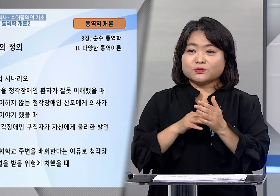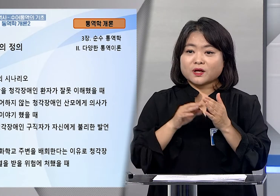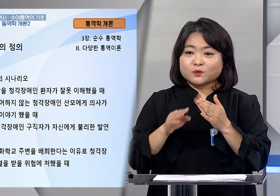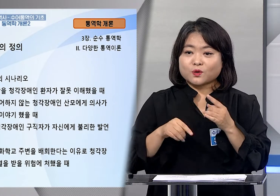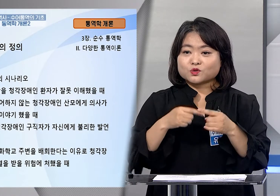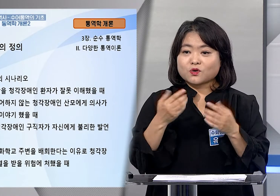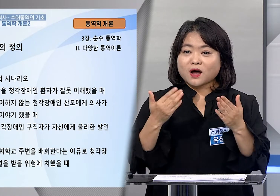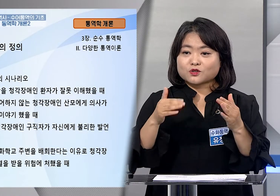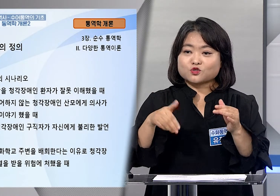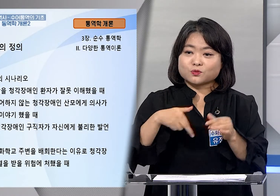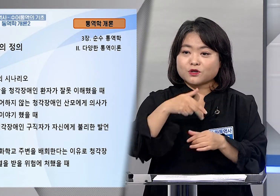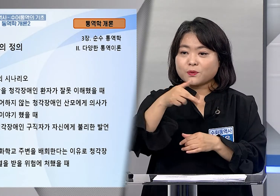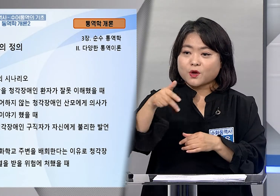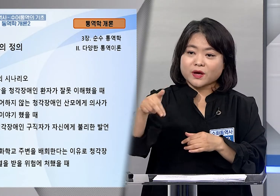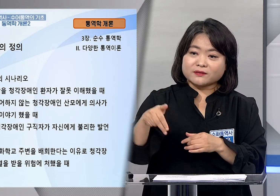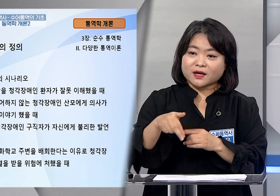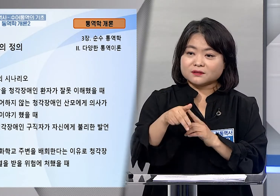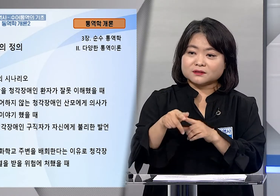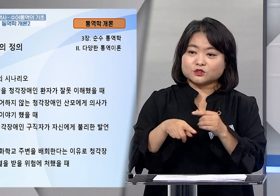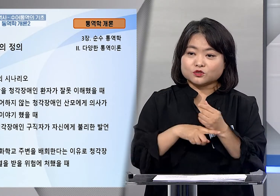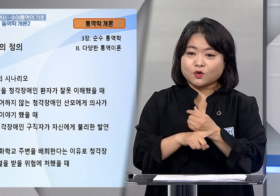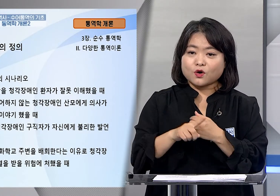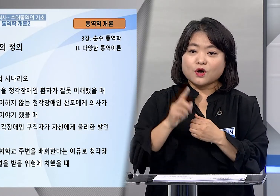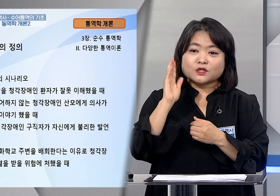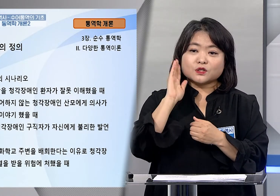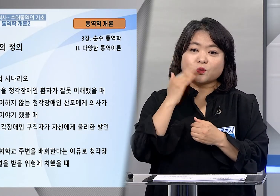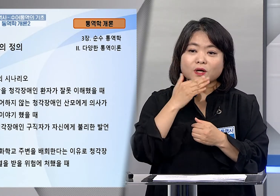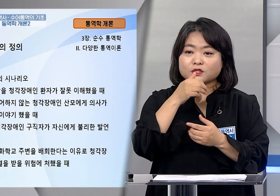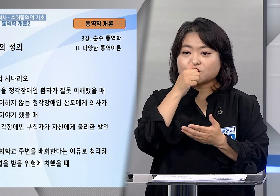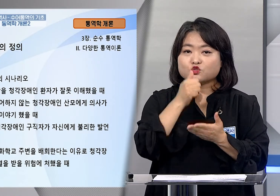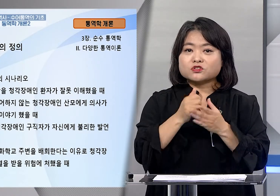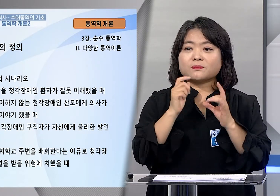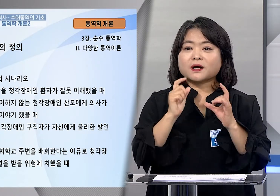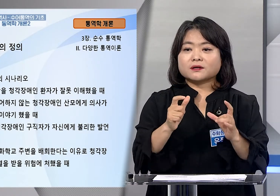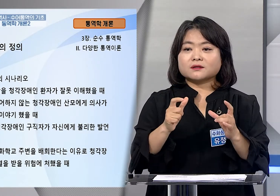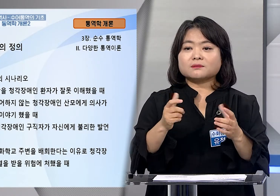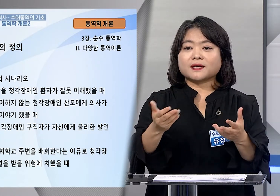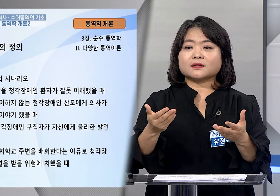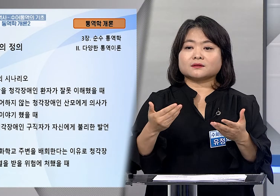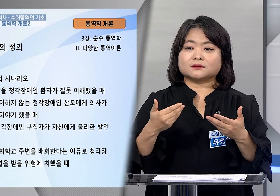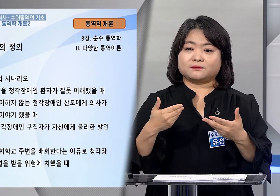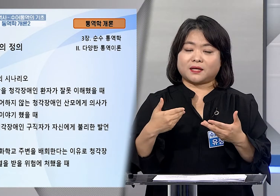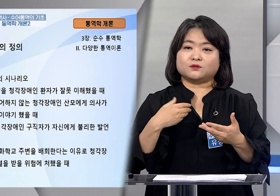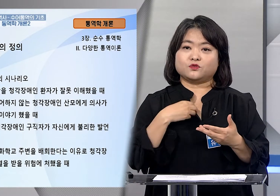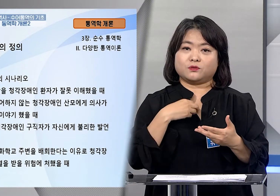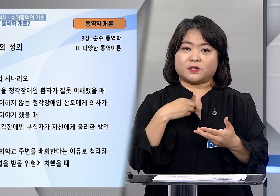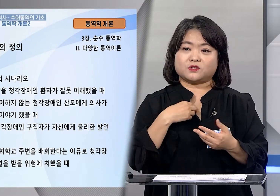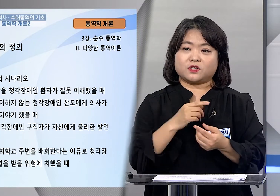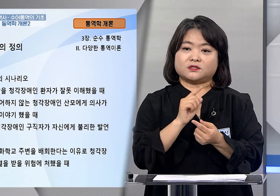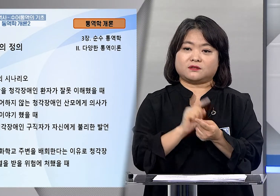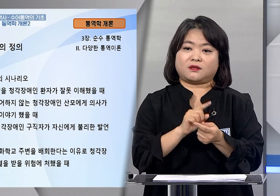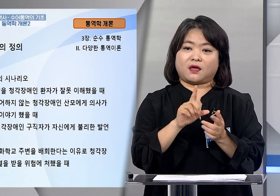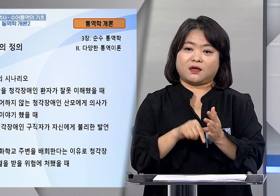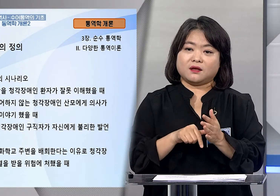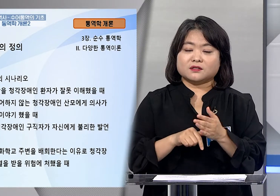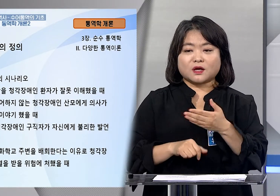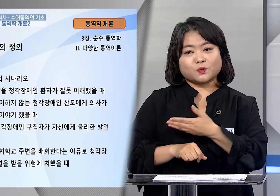후에도 수화학교 주변을 배회한다는 이유로 이 농아인이 유죄 판결을 받을 위험에 처했을 때 자, 이